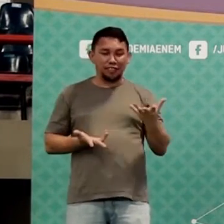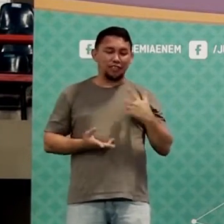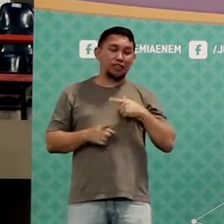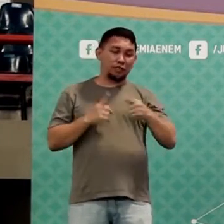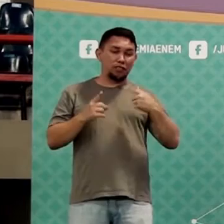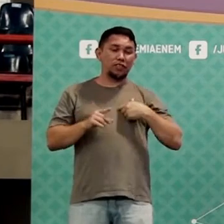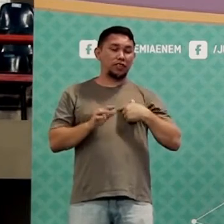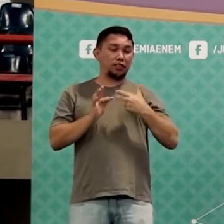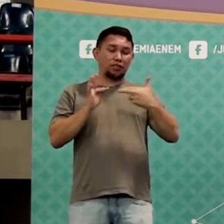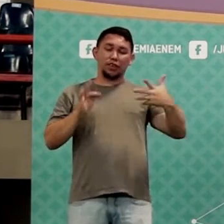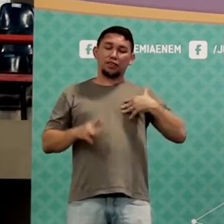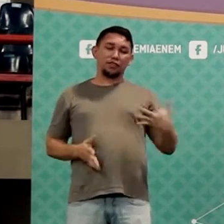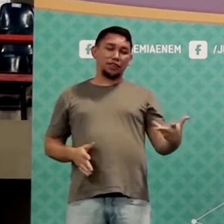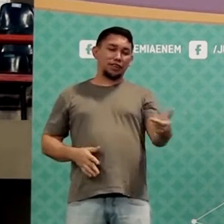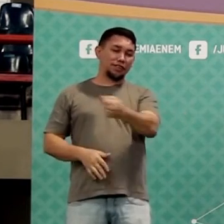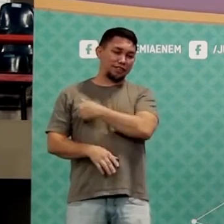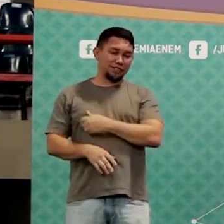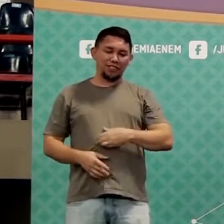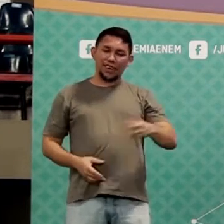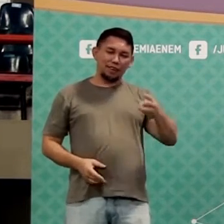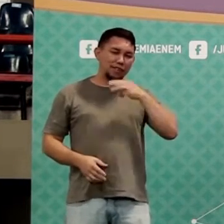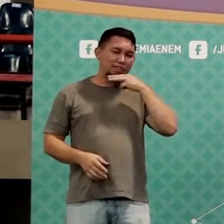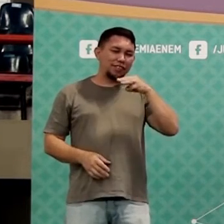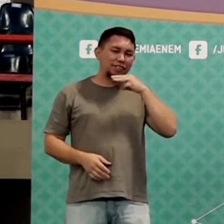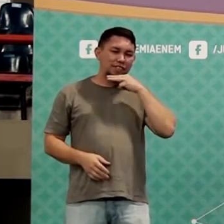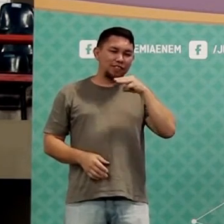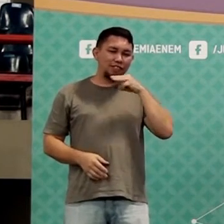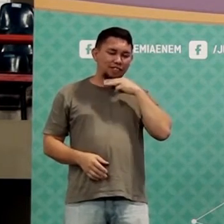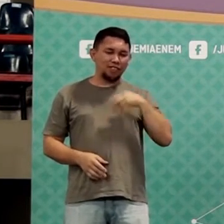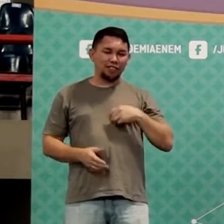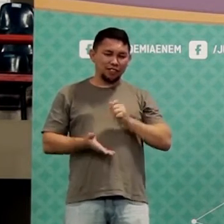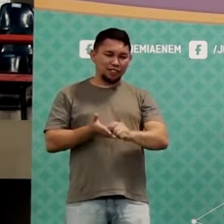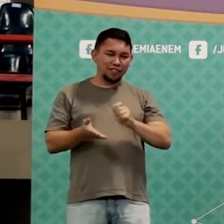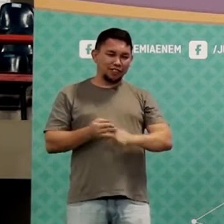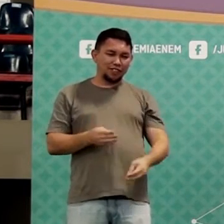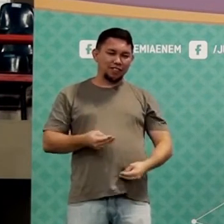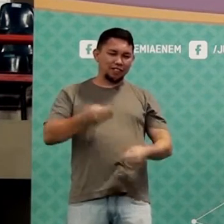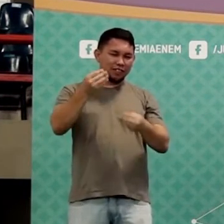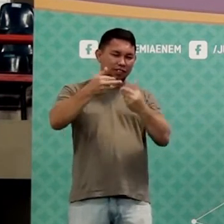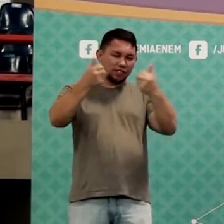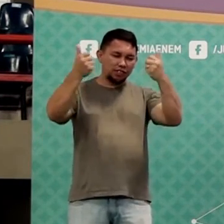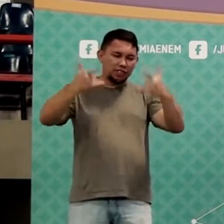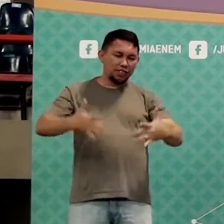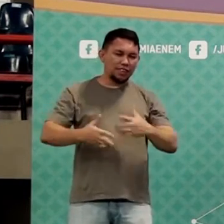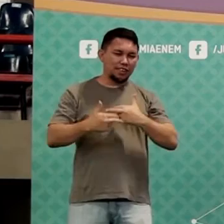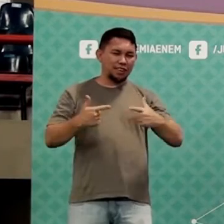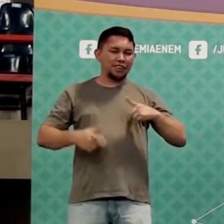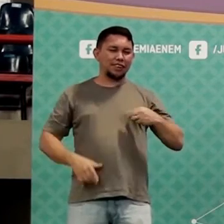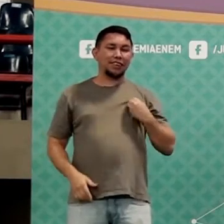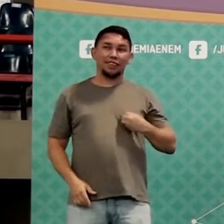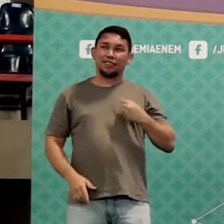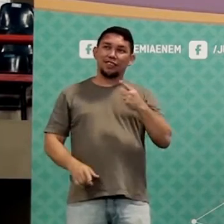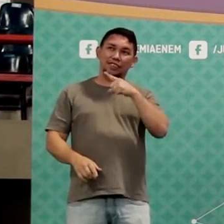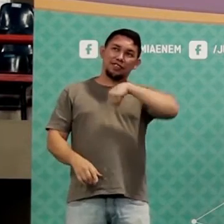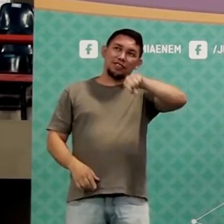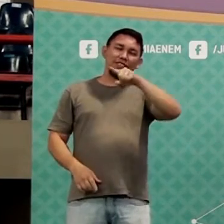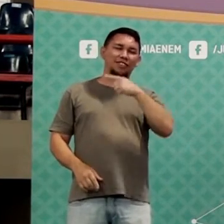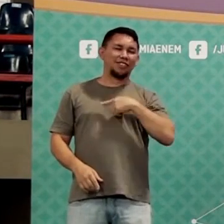uma fruta maravilhosa, uma manga. Diz que é manga espada, mas não tem formato de espada. Depois disso que a gente é